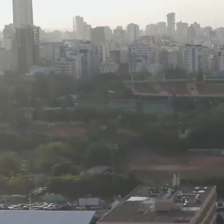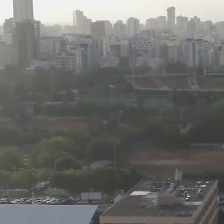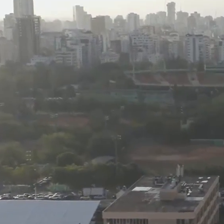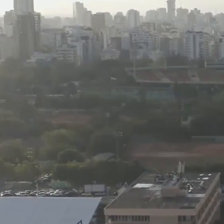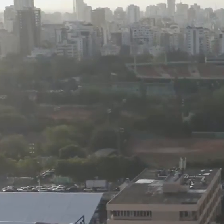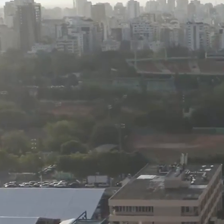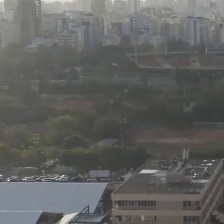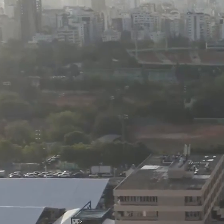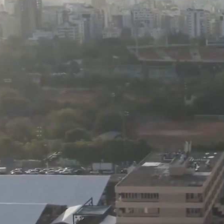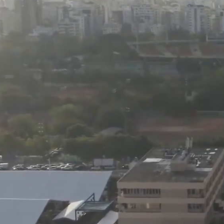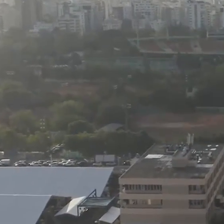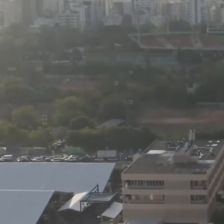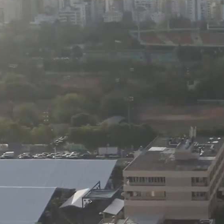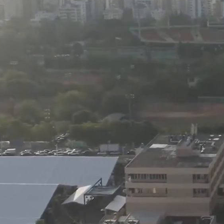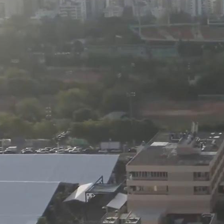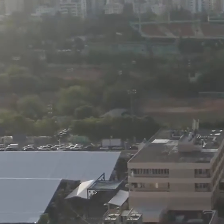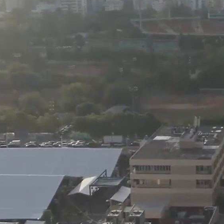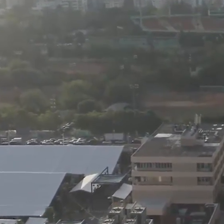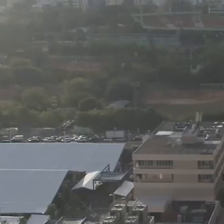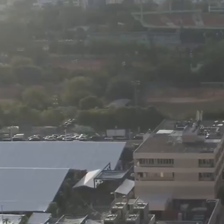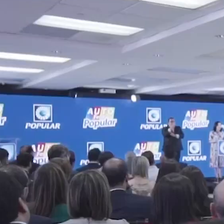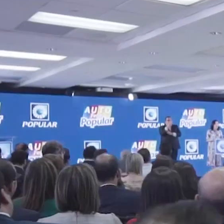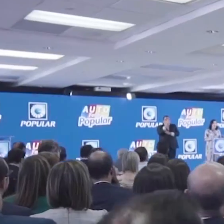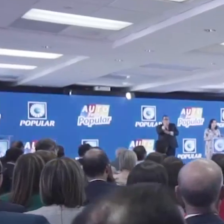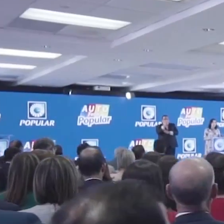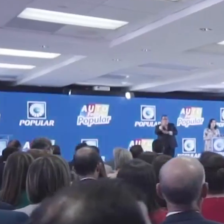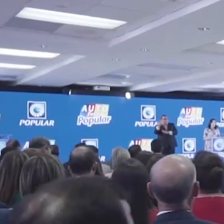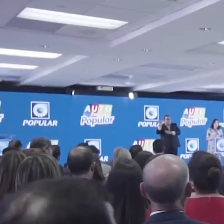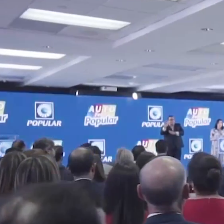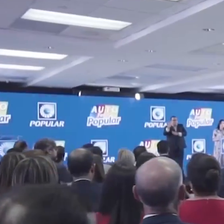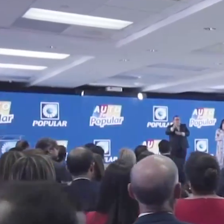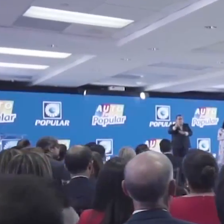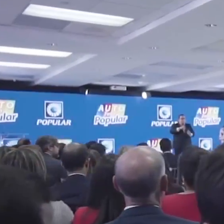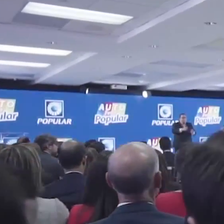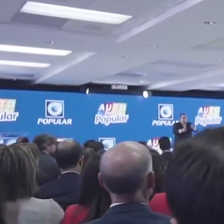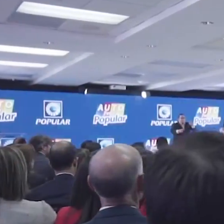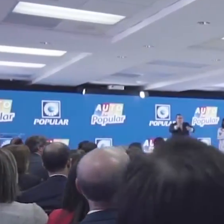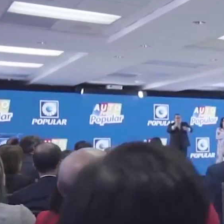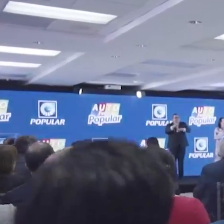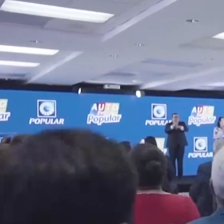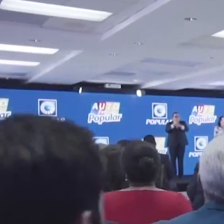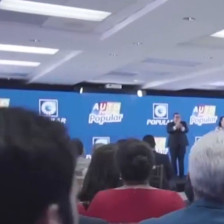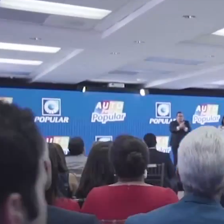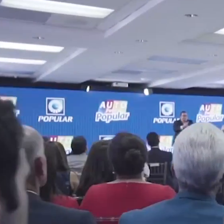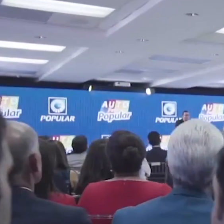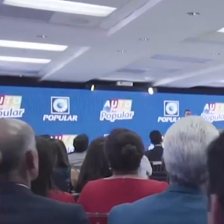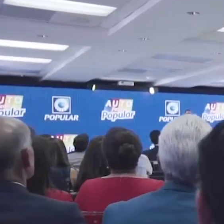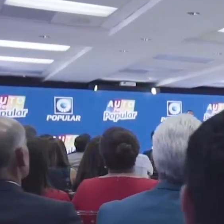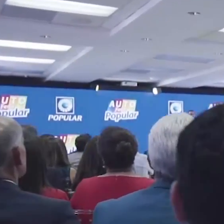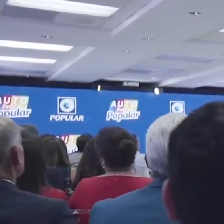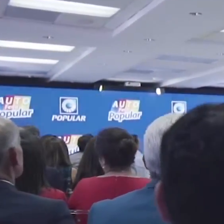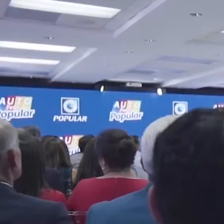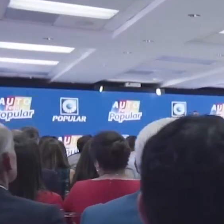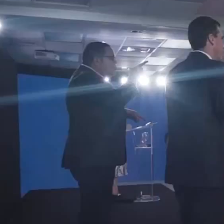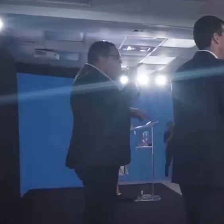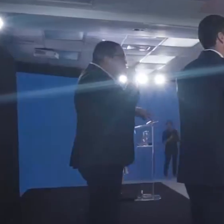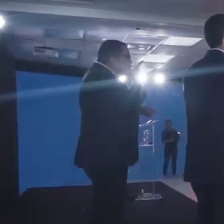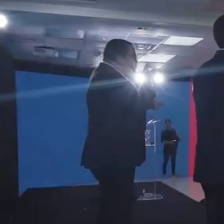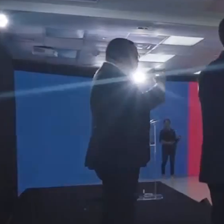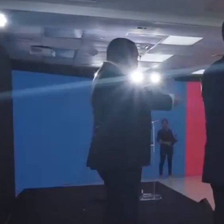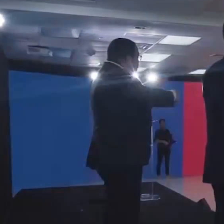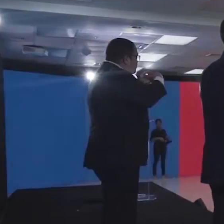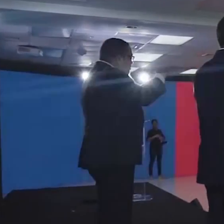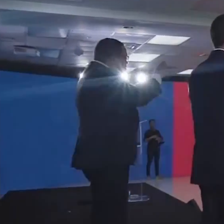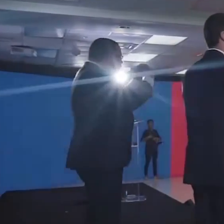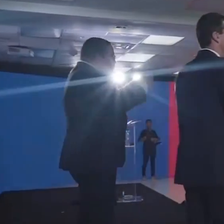del vehículo y un plazo de hasta siete años para pagar. El evento automotriz se extenderá hasta las 10 de la noche